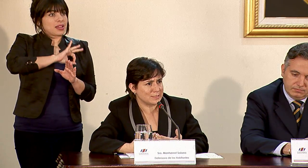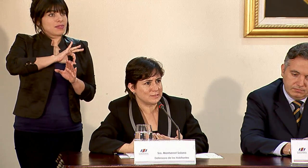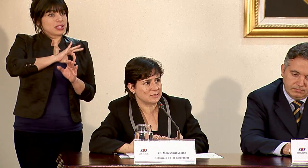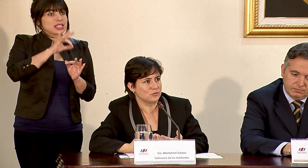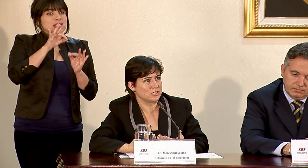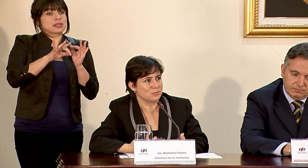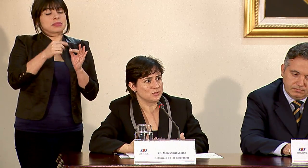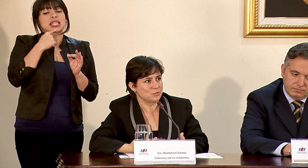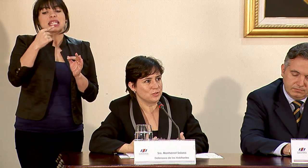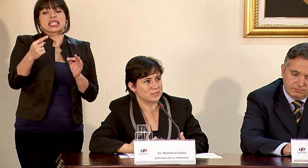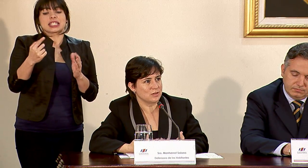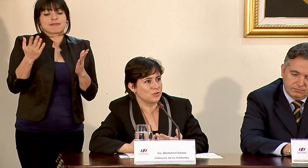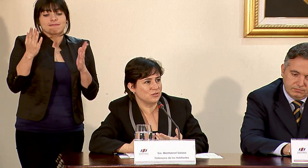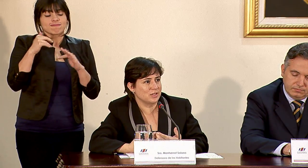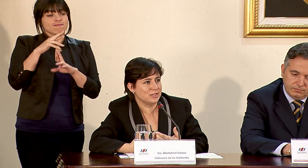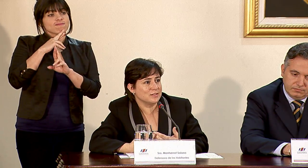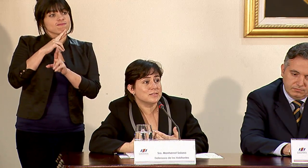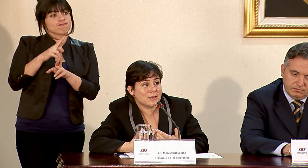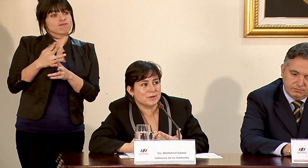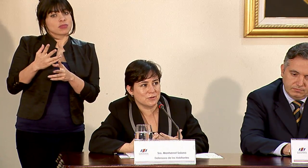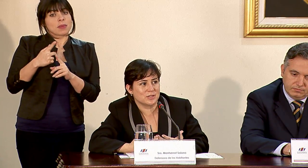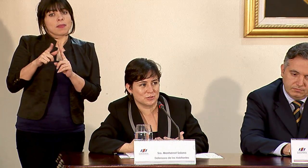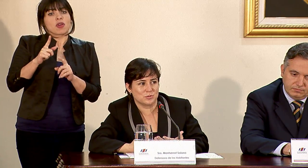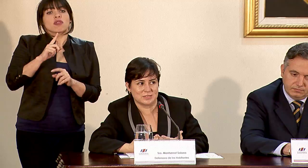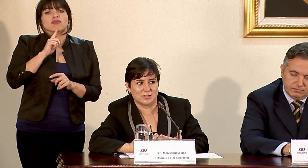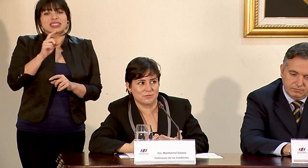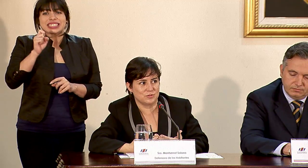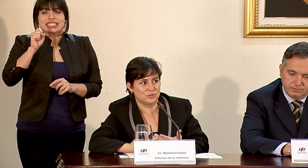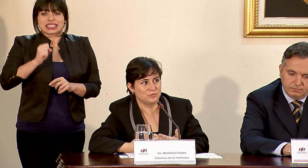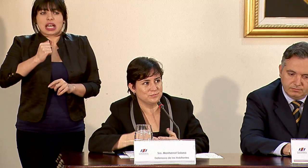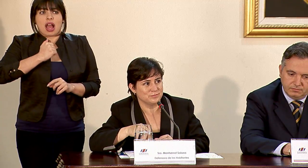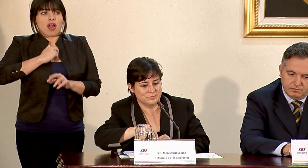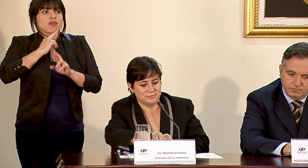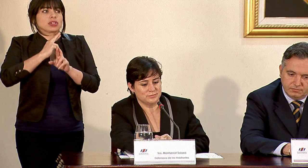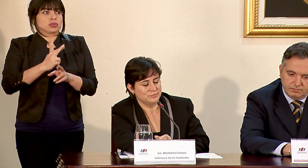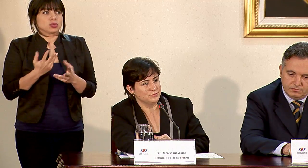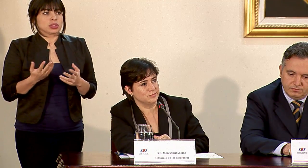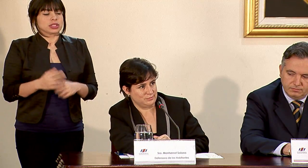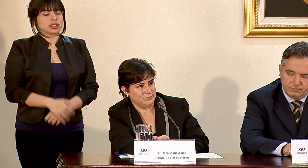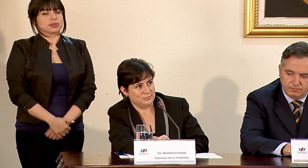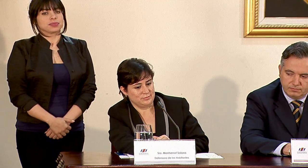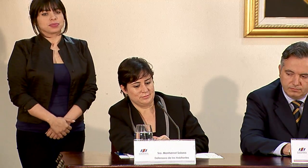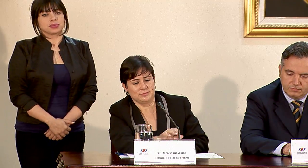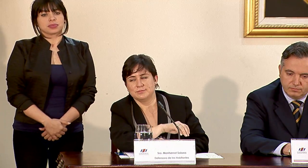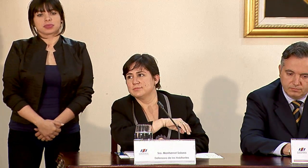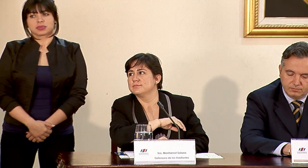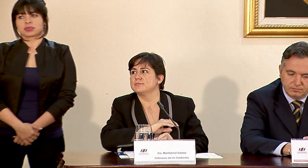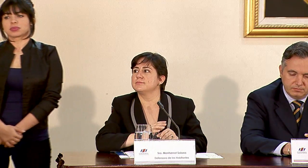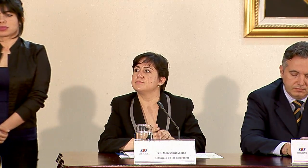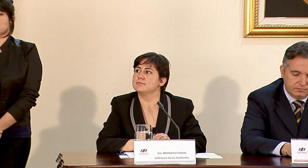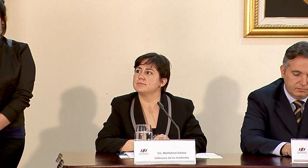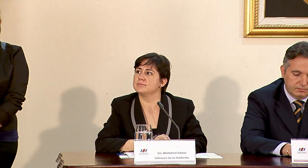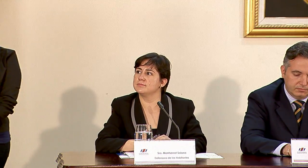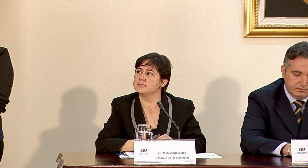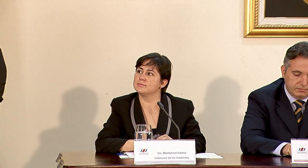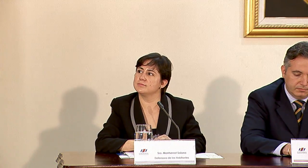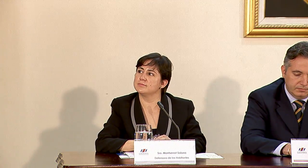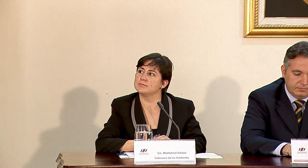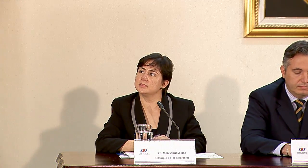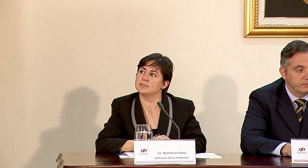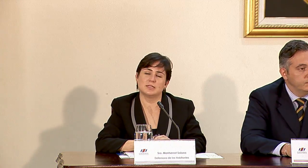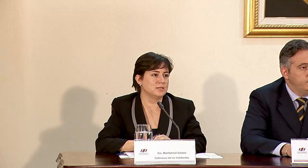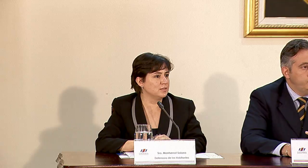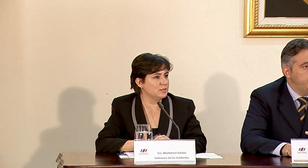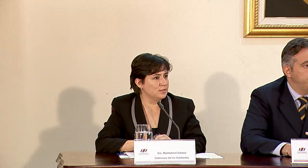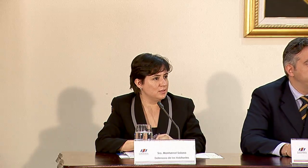sencillamente le dicen no tenemos respuesta, cuando en realidad sí habría una respuesta en el fondo. Muchas gracias, señora defensora. Don Gerardo, de Radio